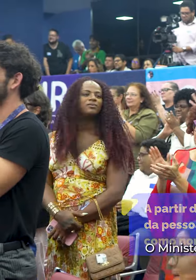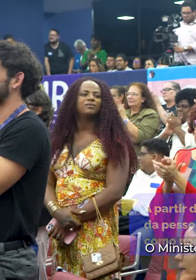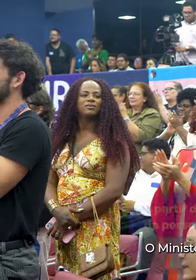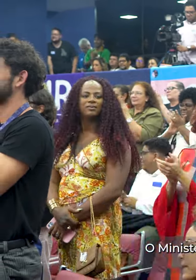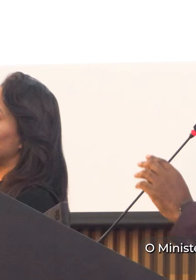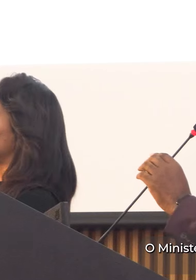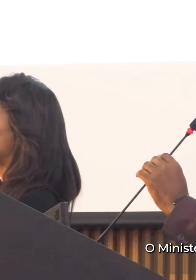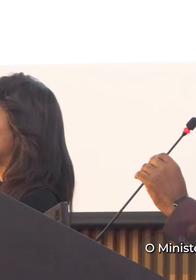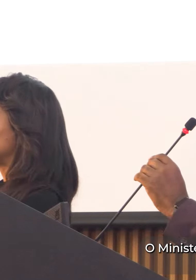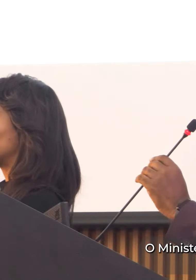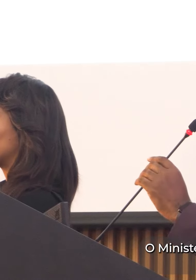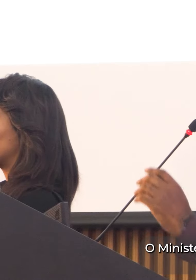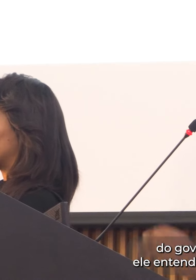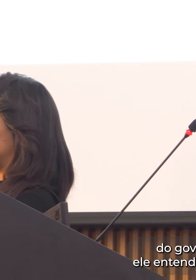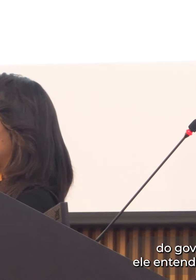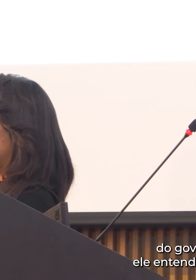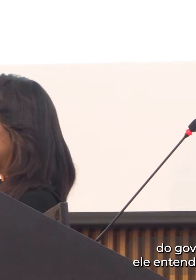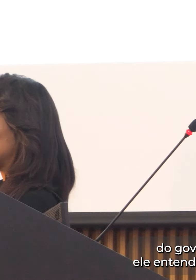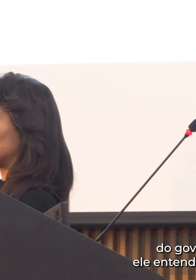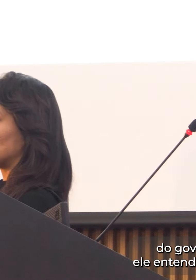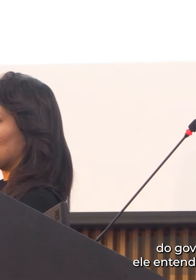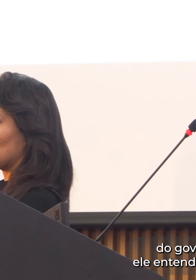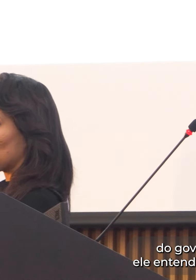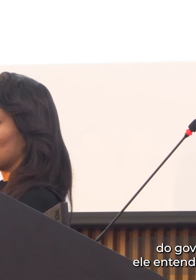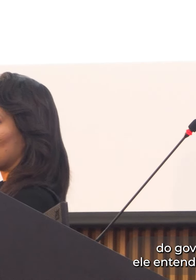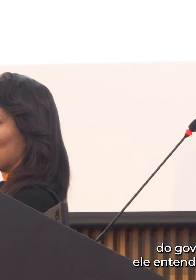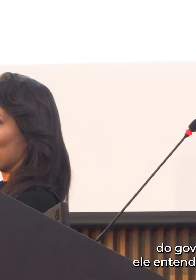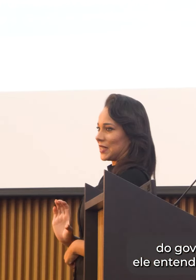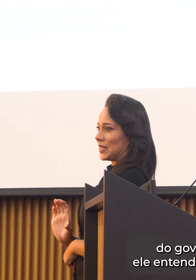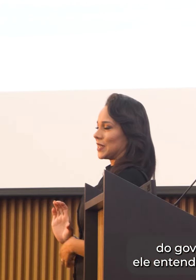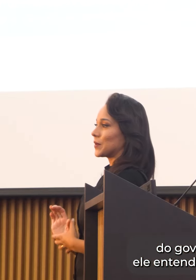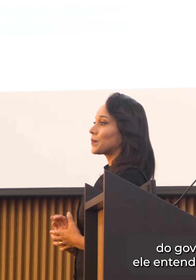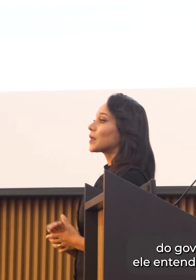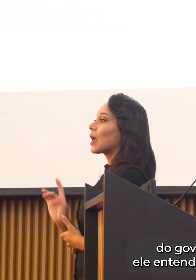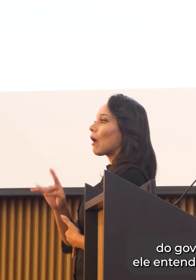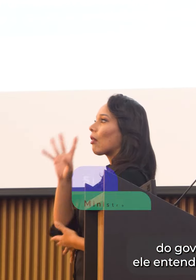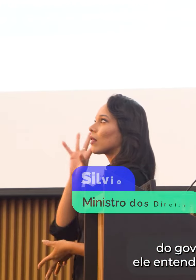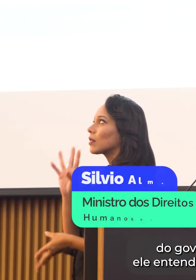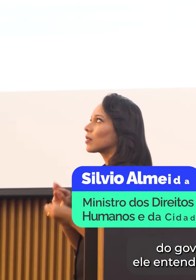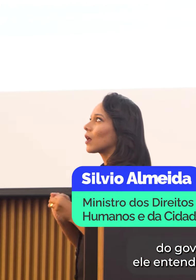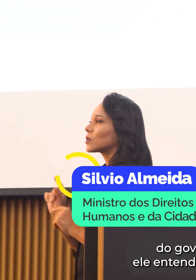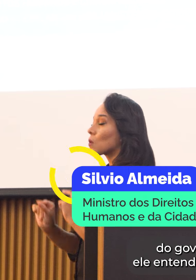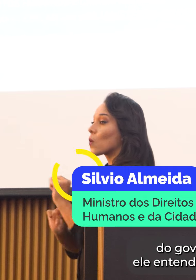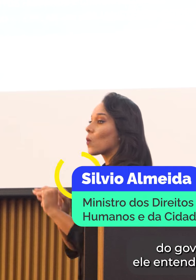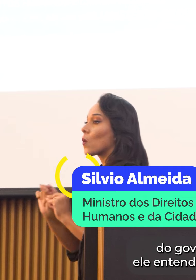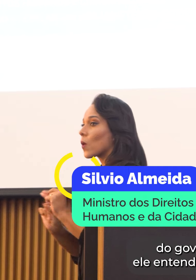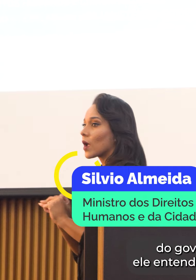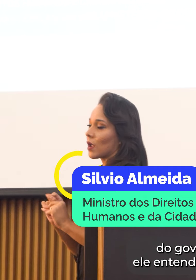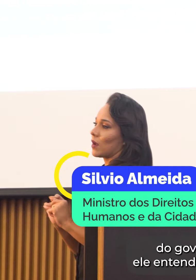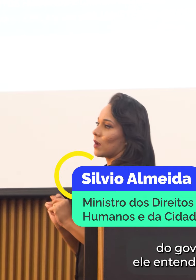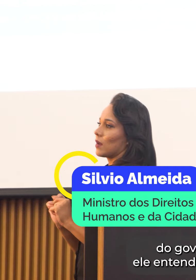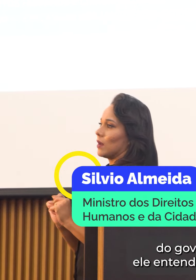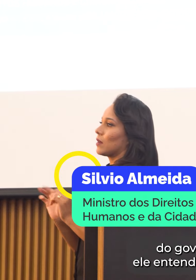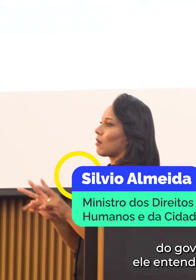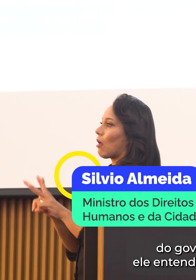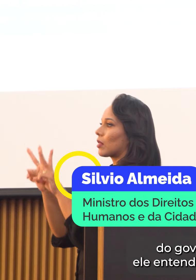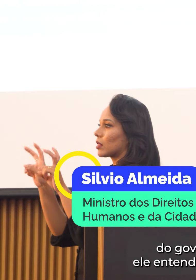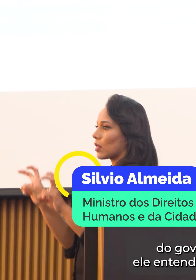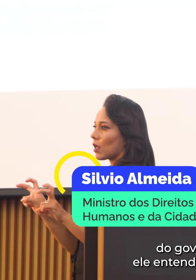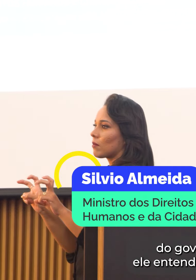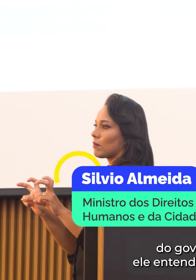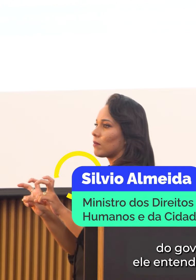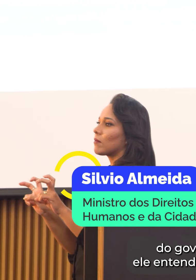O Ministério dos Direitos Humanos e da Cidadania, do governo do presidente Lula, ele entende que a questão